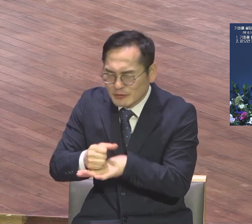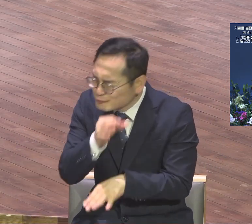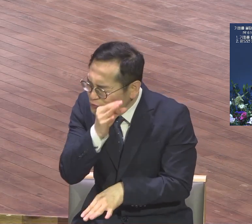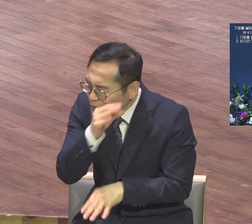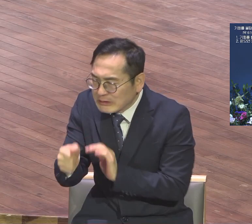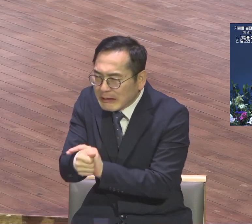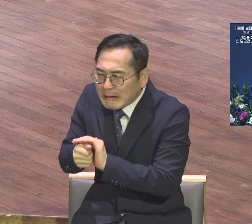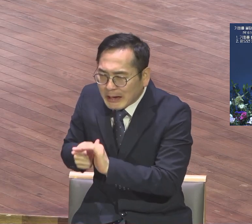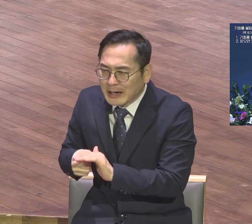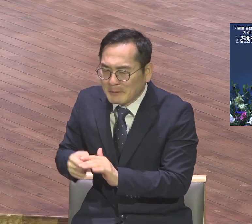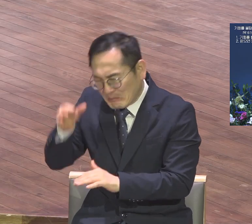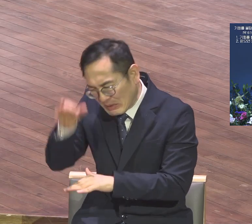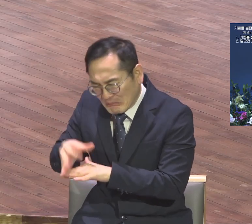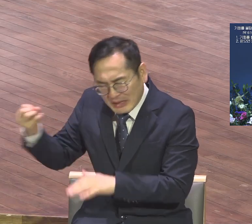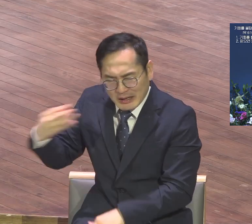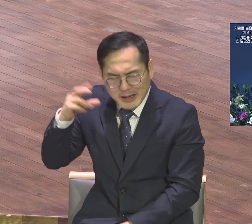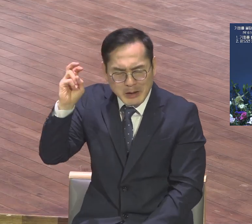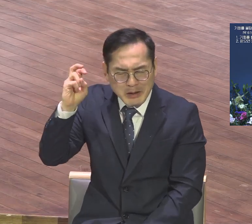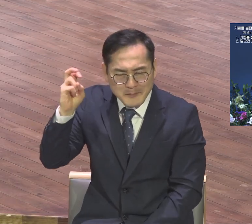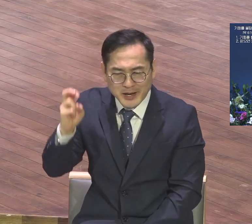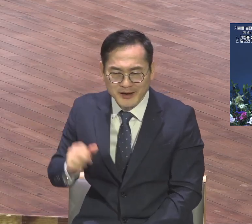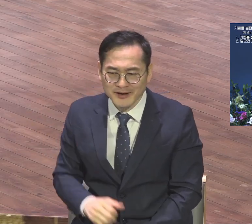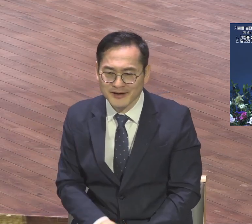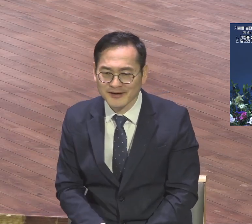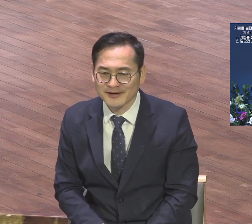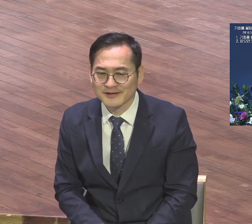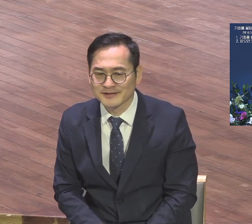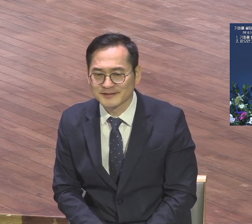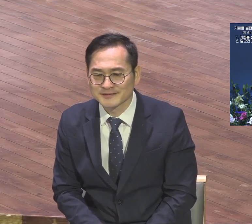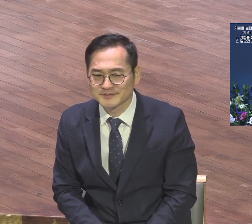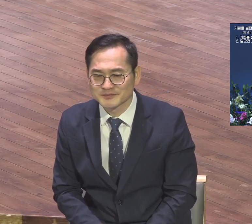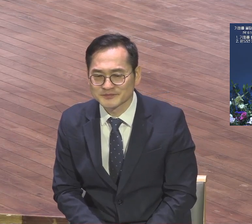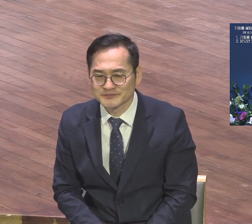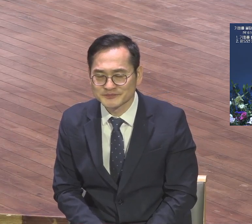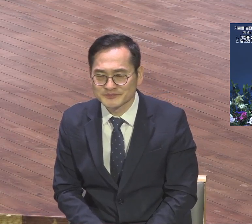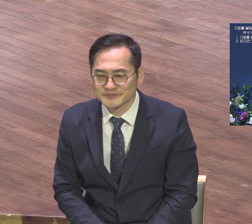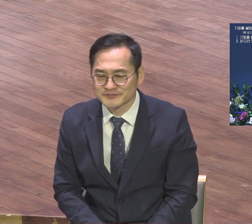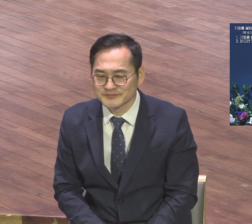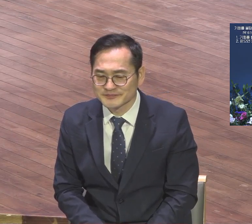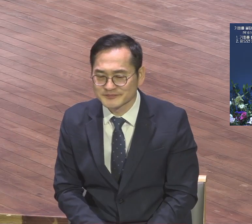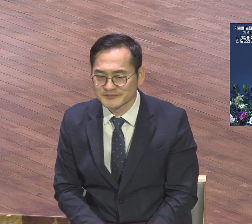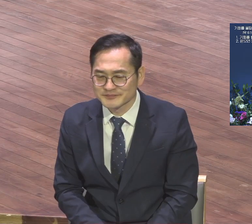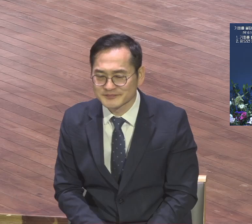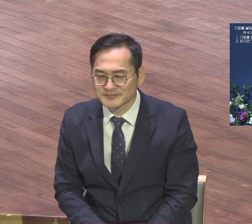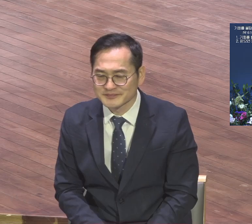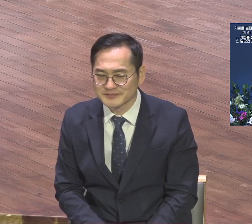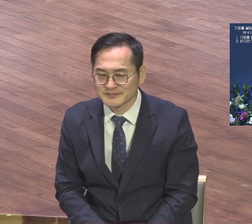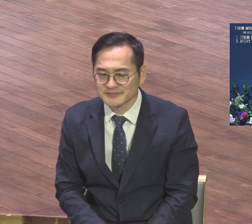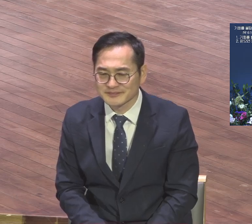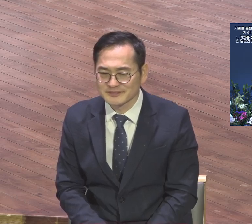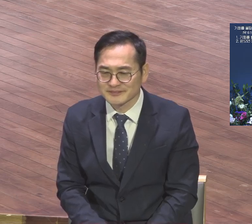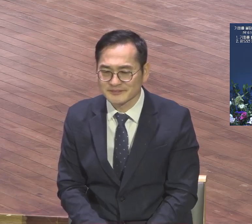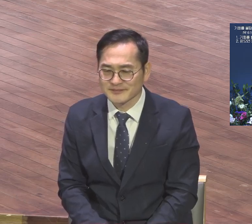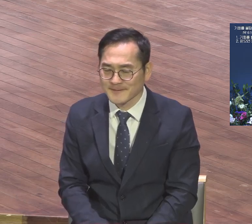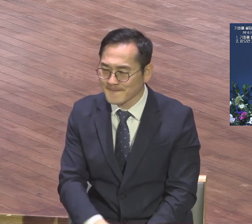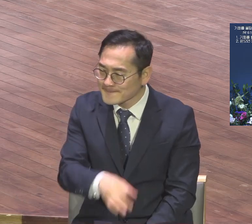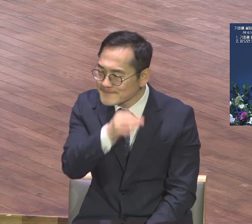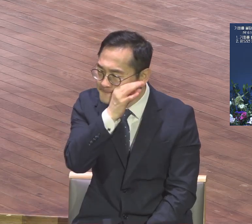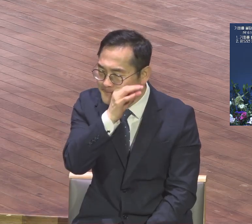숯불을 그냥 하나님 뭐래 숯불을 얹는다 그랬잖아요. 응? 창피당하게 만들어준다는